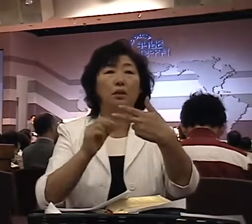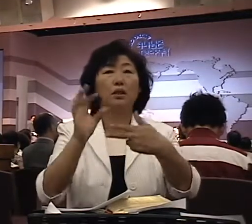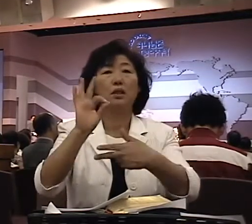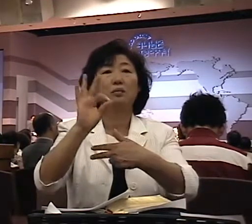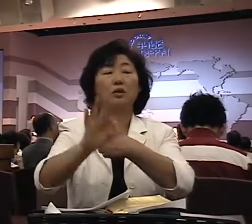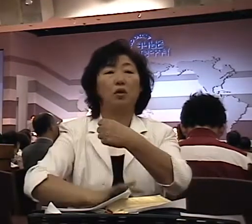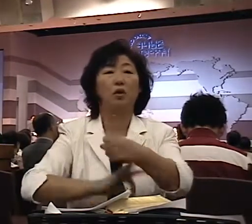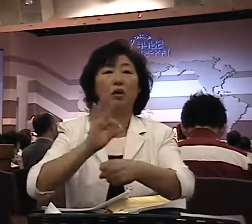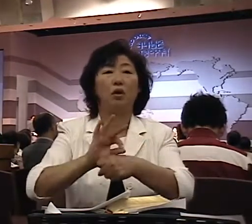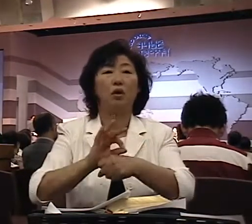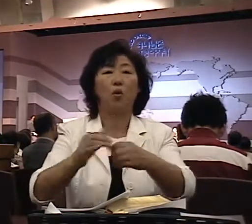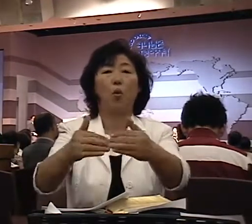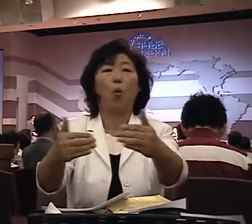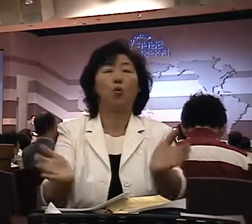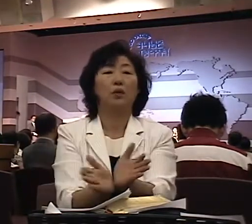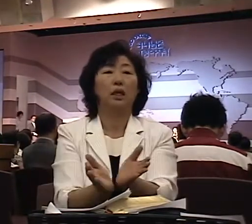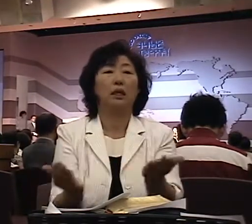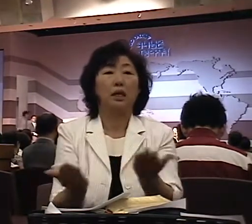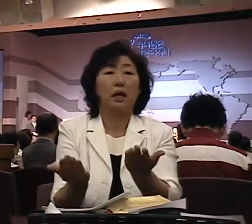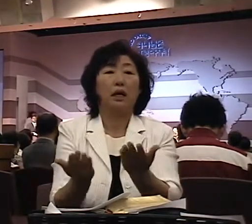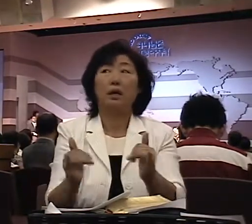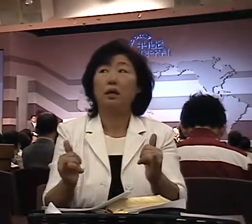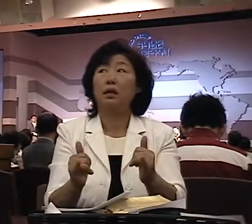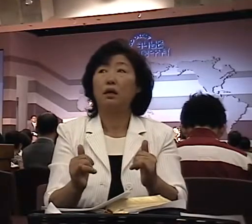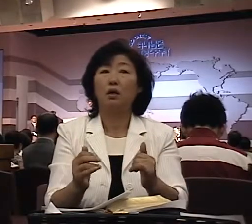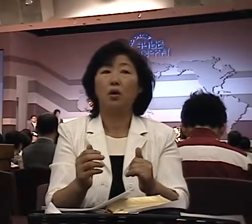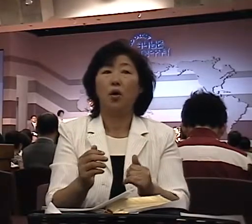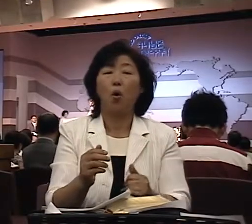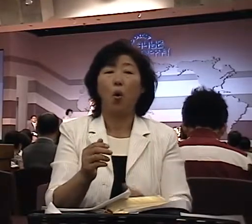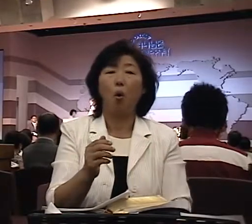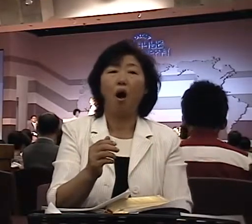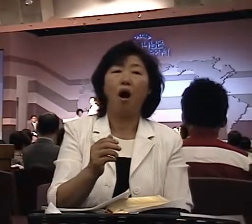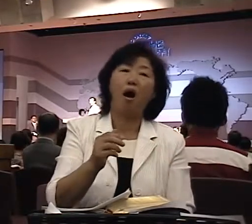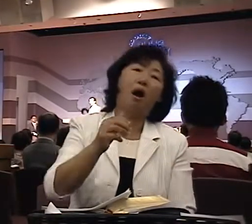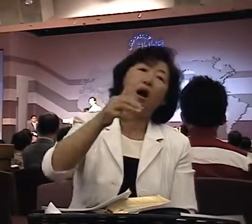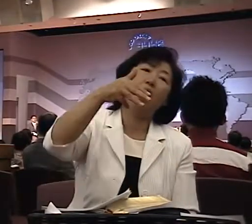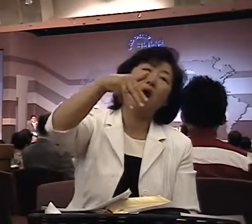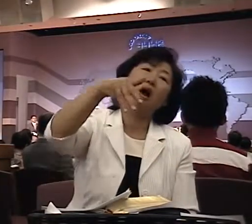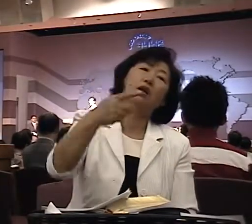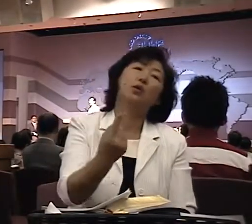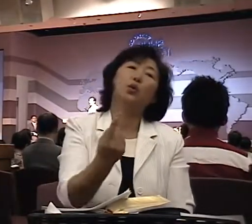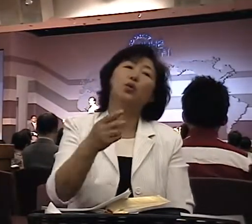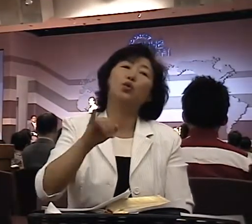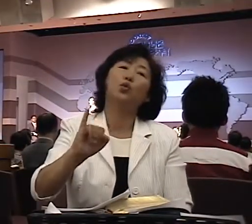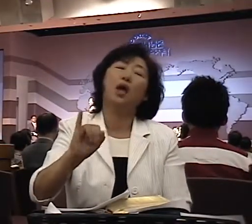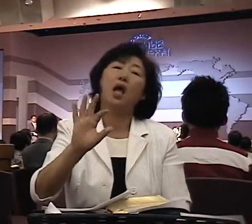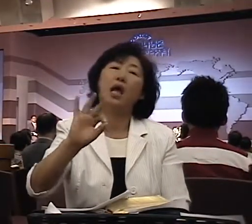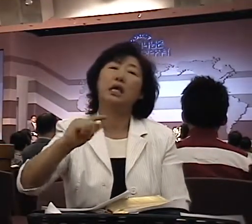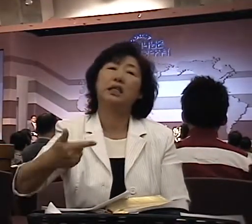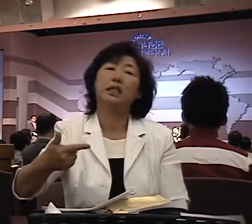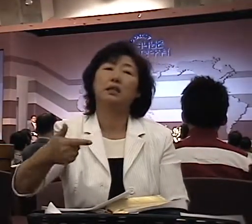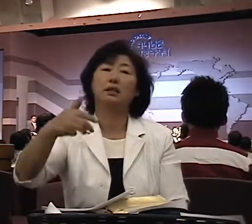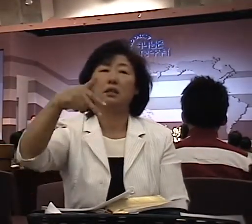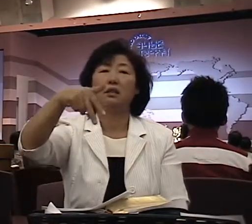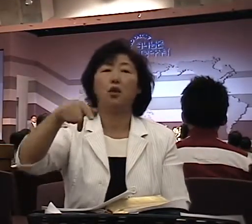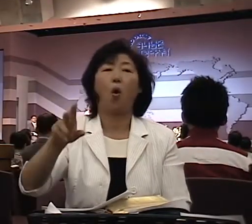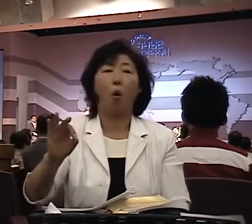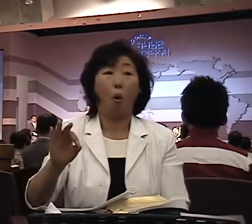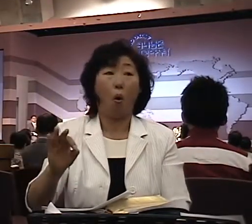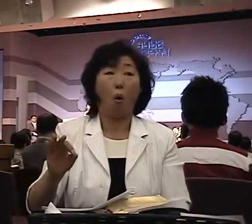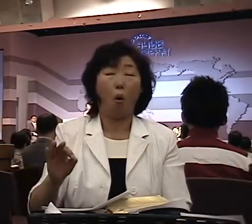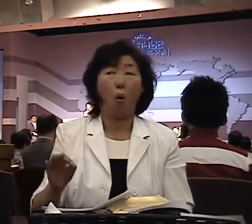우리 공동체 사역을 하시던 우리 최인정 전도사님 오늘로써 우리 교회 사역을 이제 마감하시게